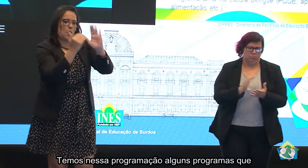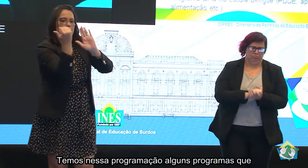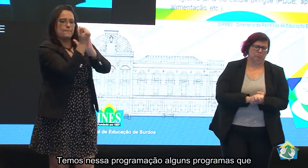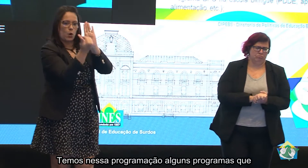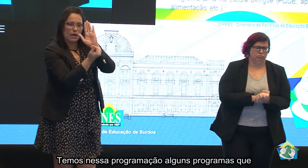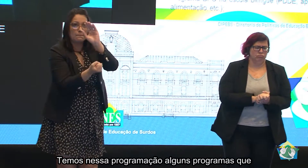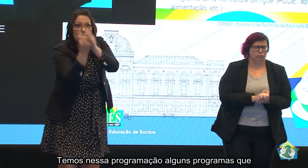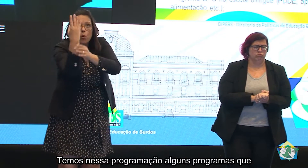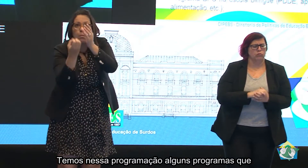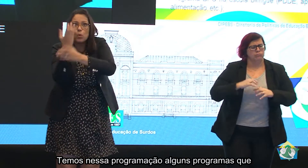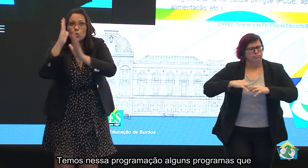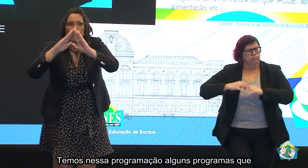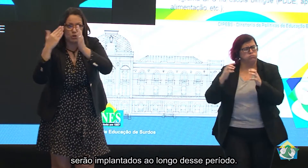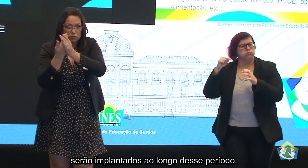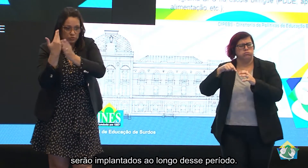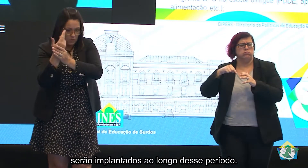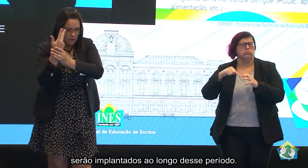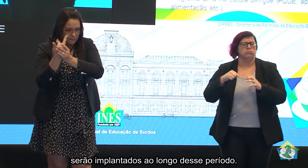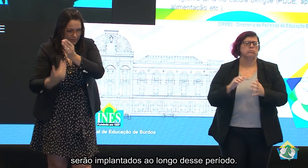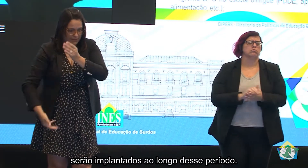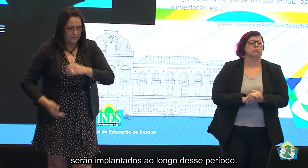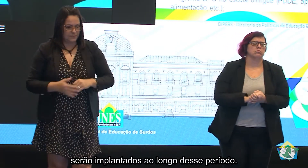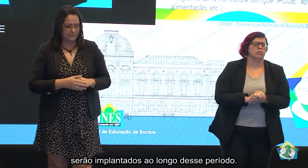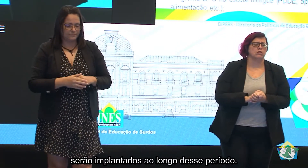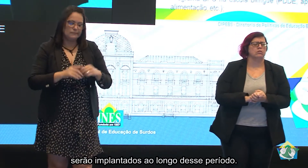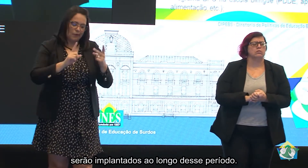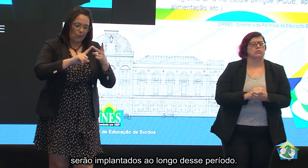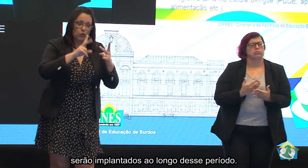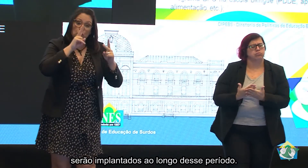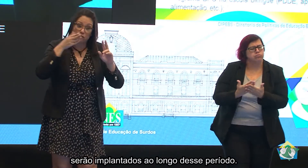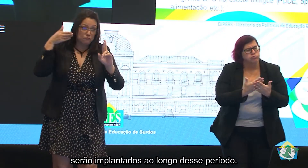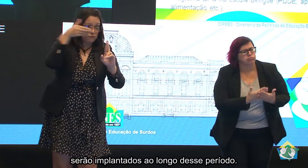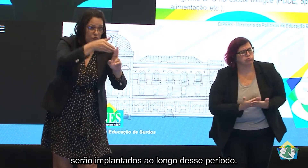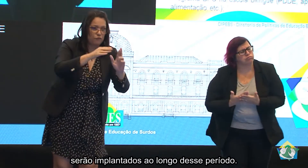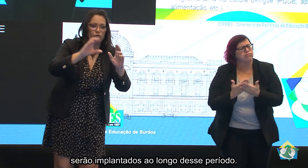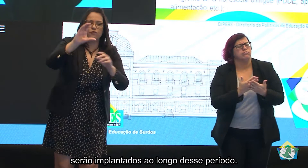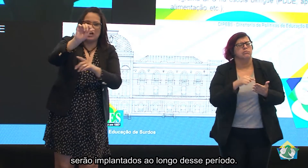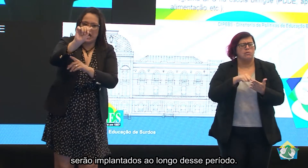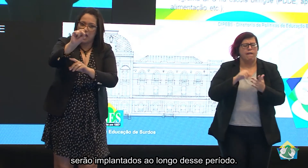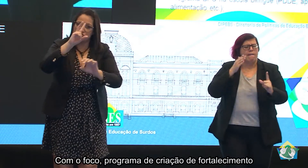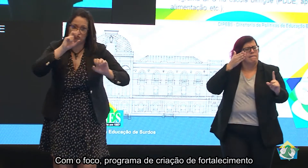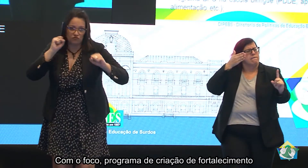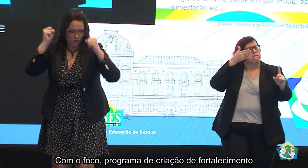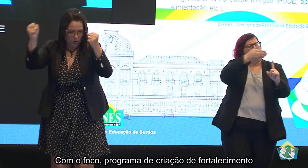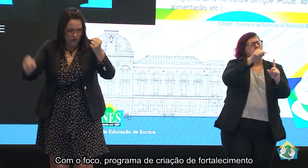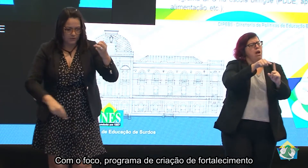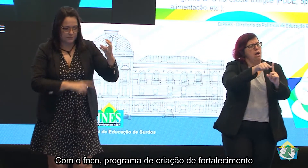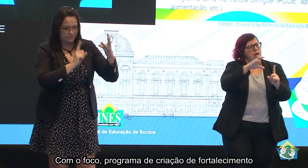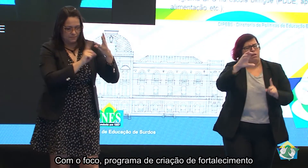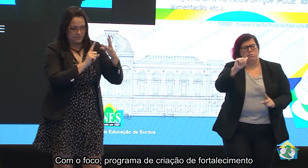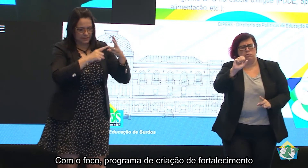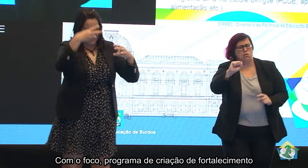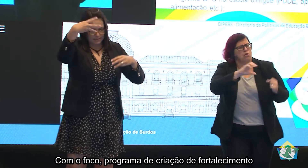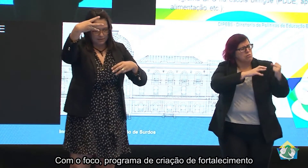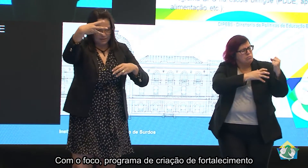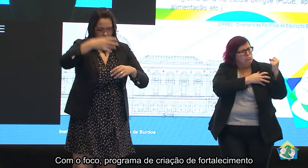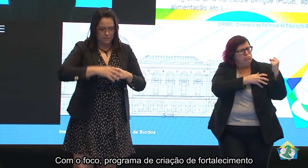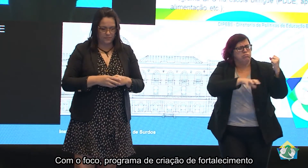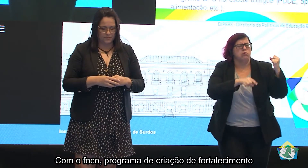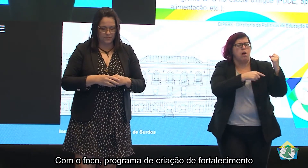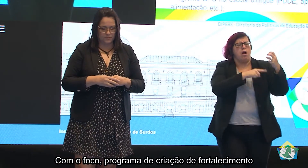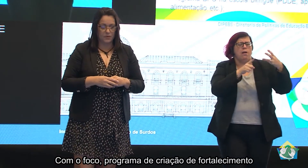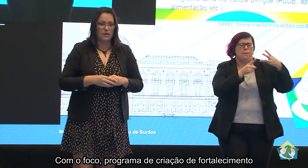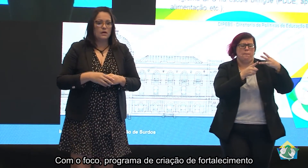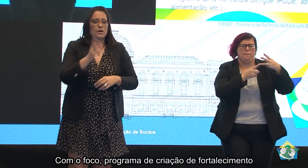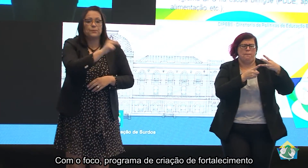temos essa programação, alguns programas que serão implantados ao longo desse período, com o foco,